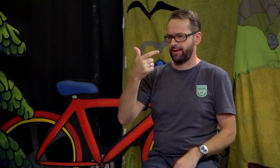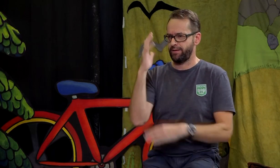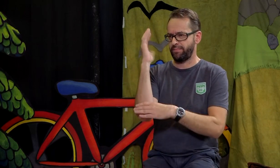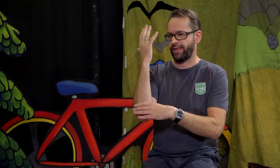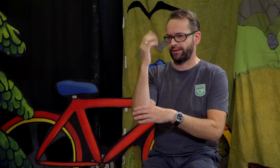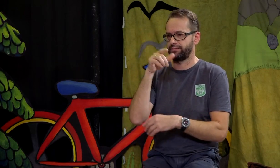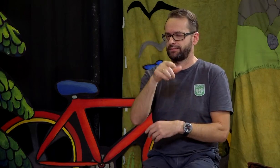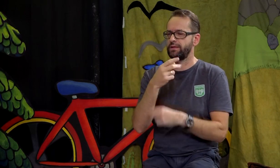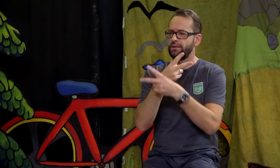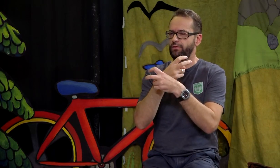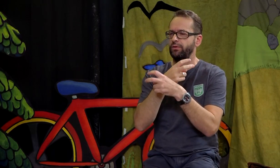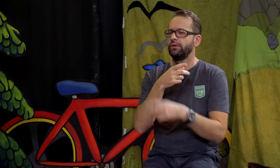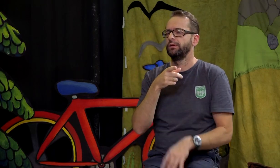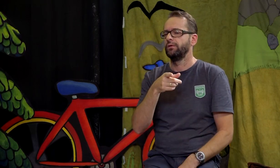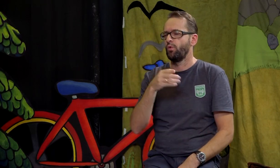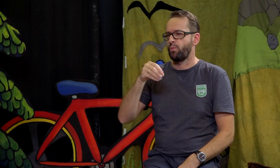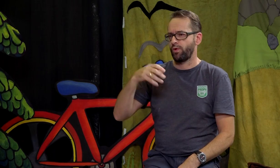Albert, itävaltalainen